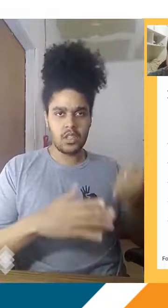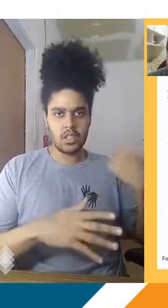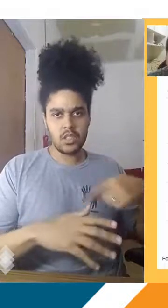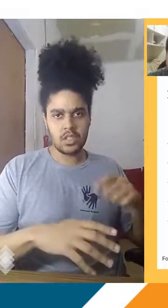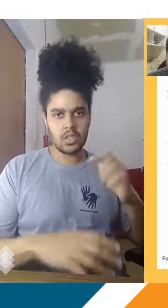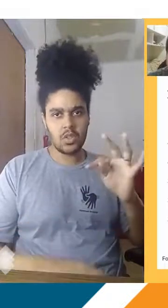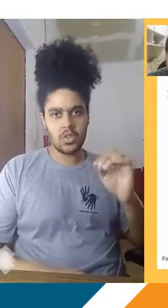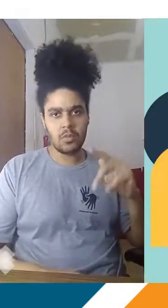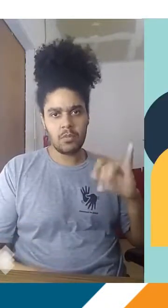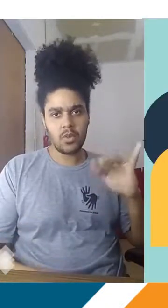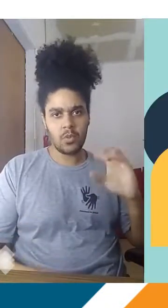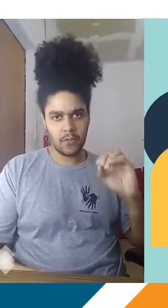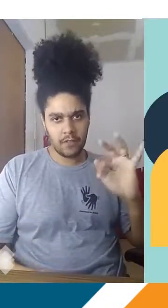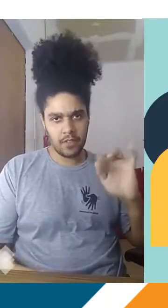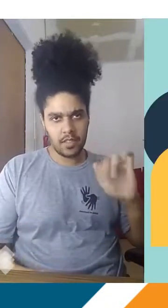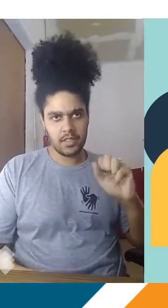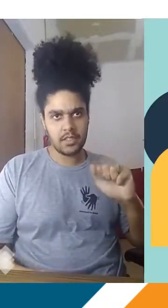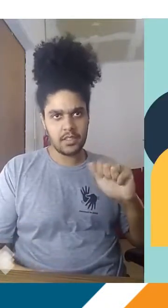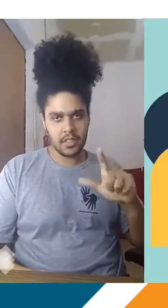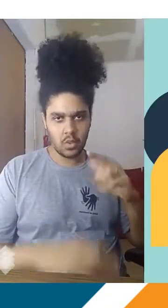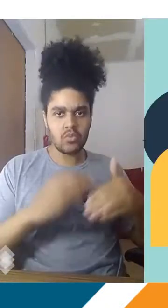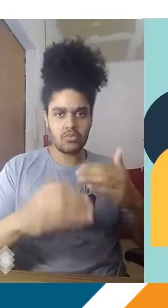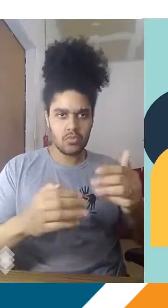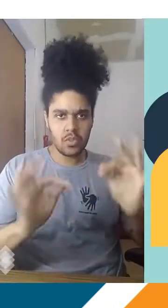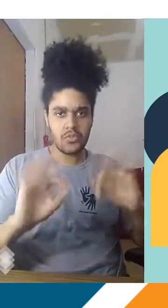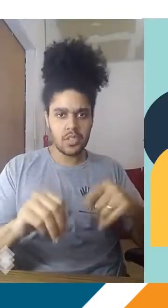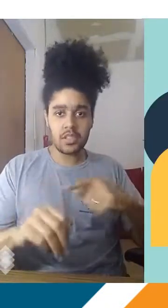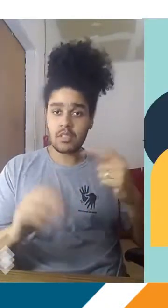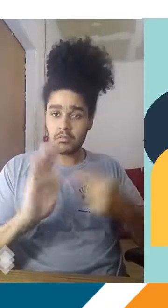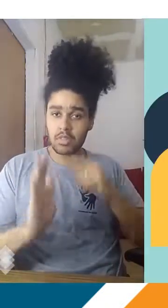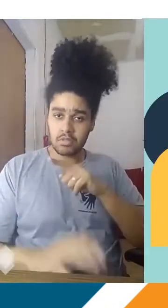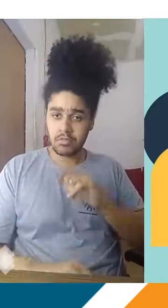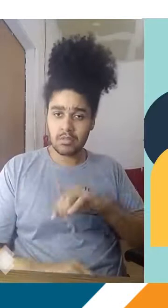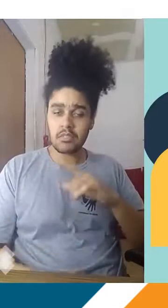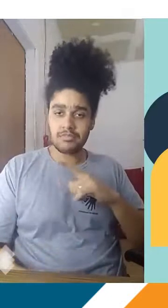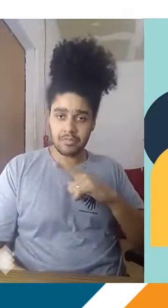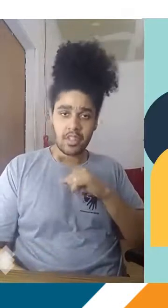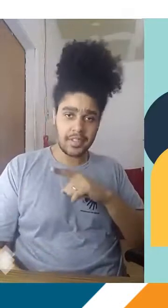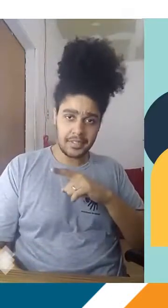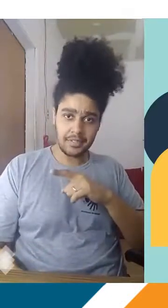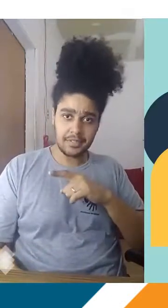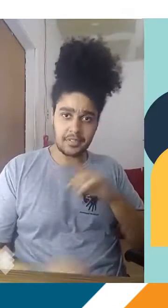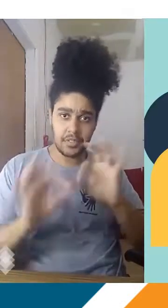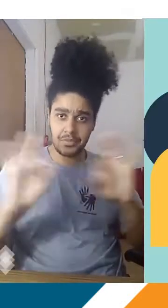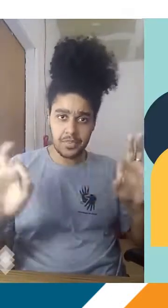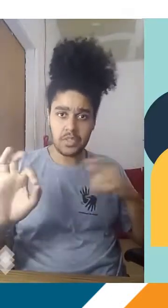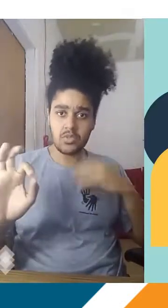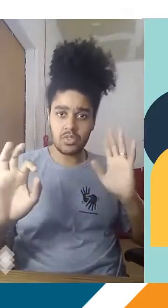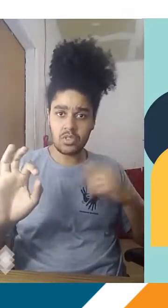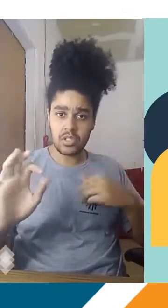gente falou anteriormente, tópico frasal, desenvolvimento e um fechamentozinho, aparece aqui. A gente tem um tópico